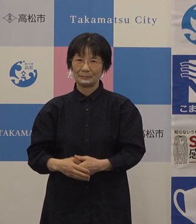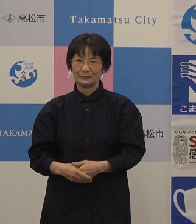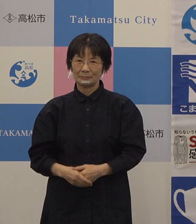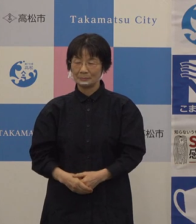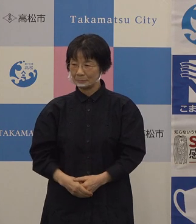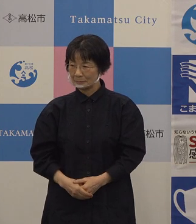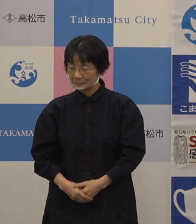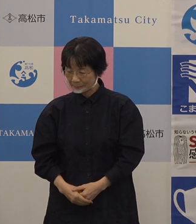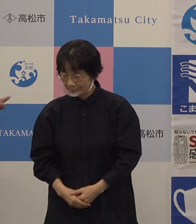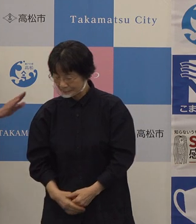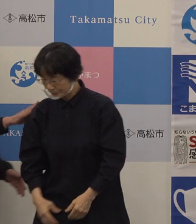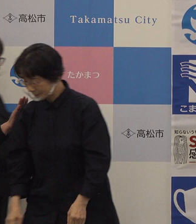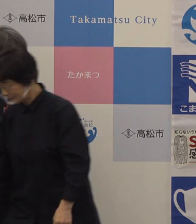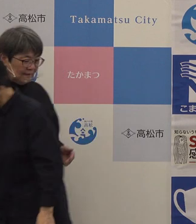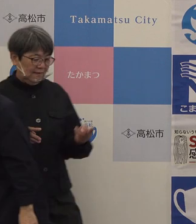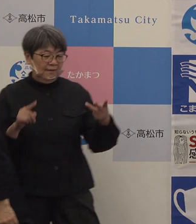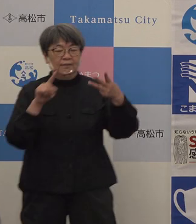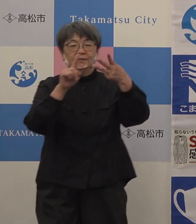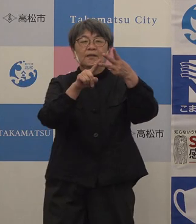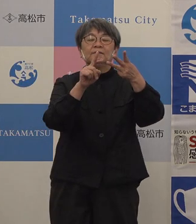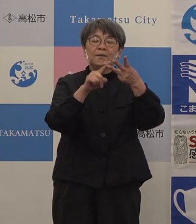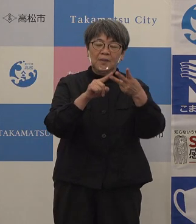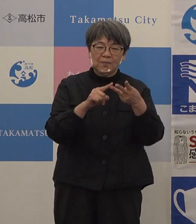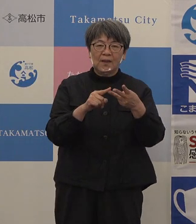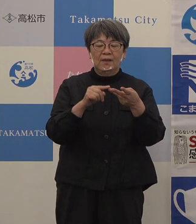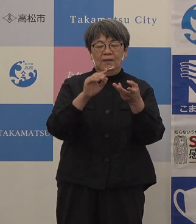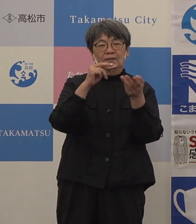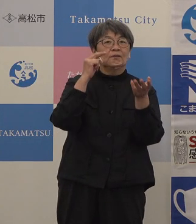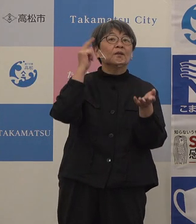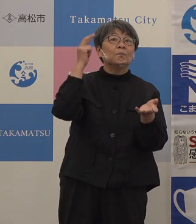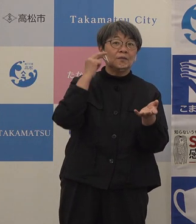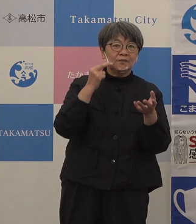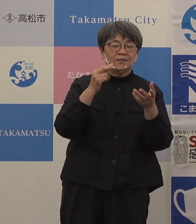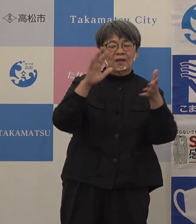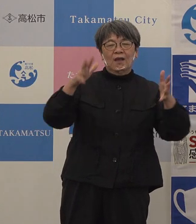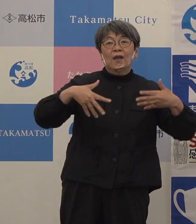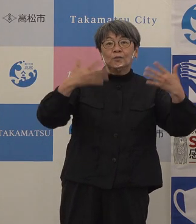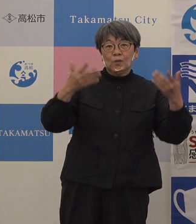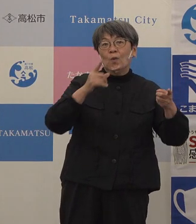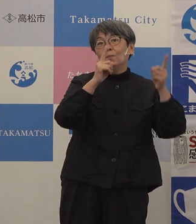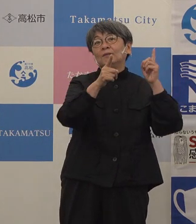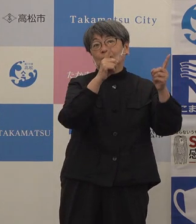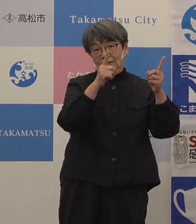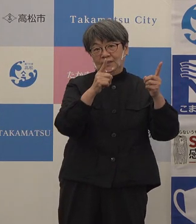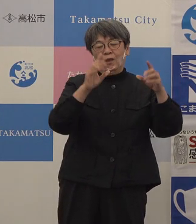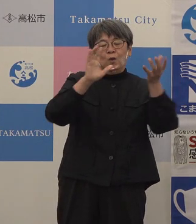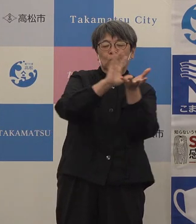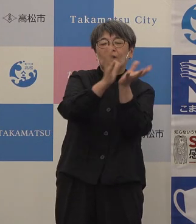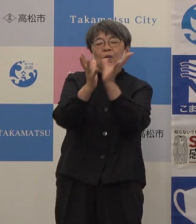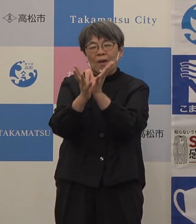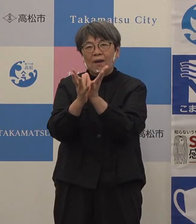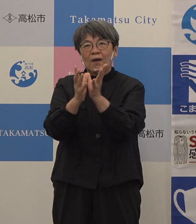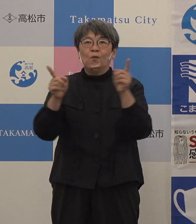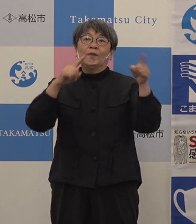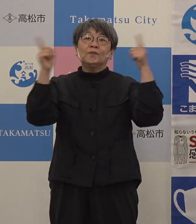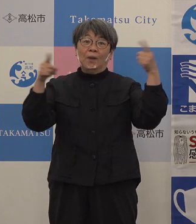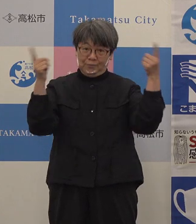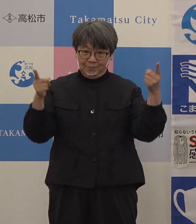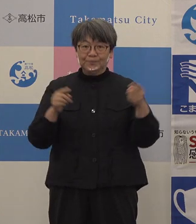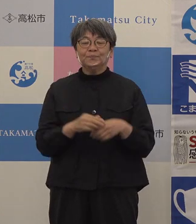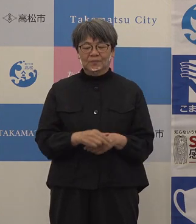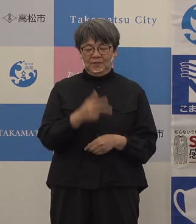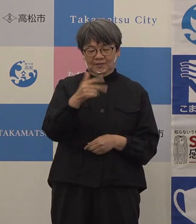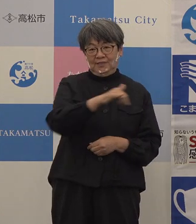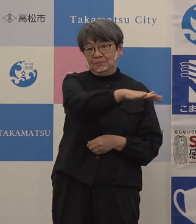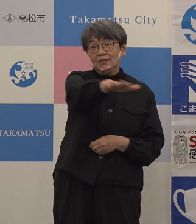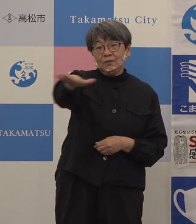最後3点目は、高松春の祭りフラワーフェスティバル2022の開催についてでございます。本市では市民